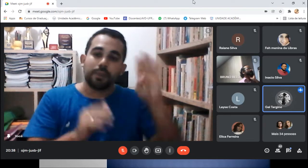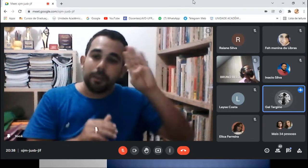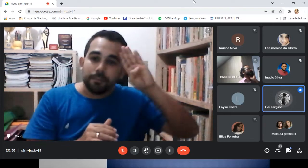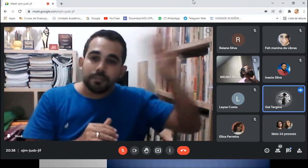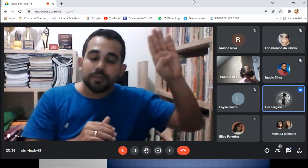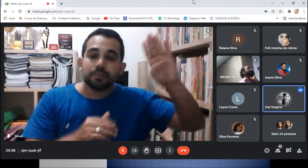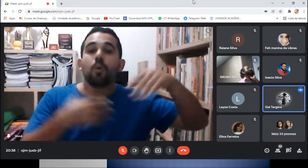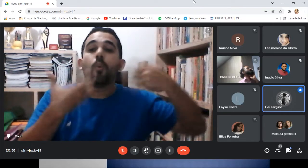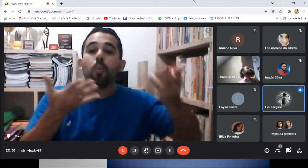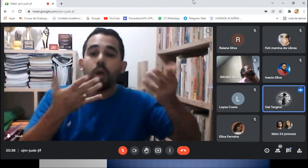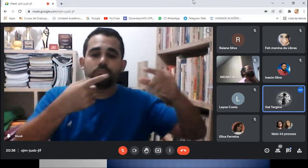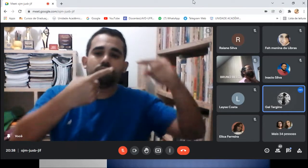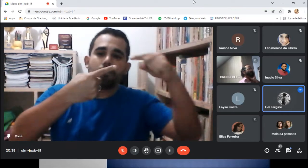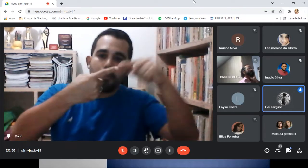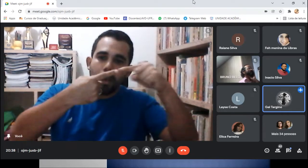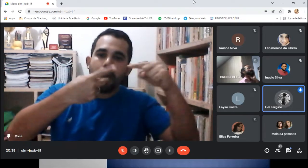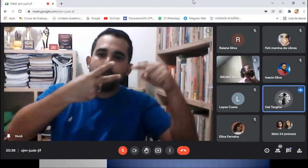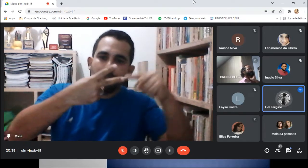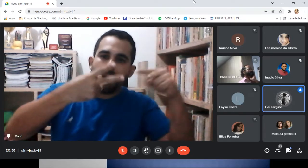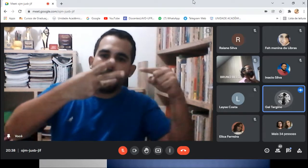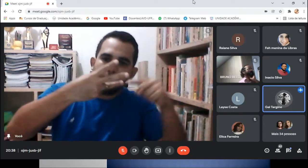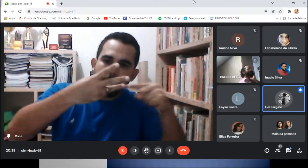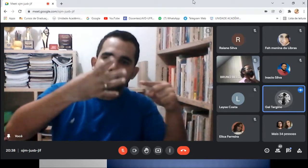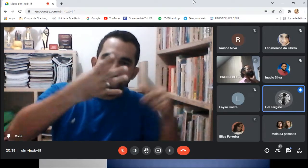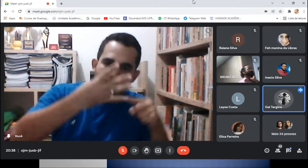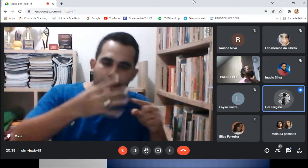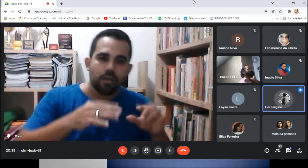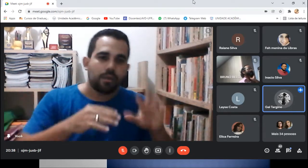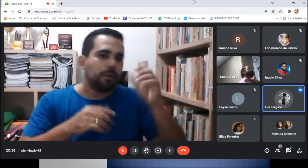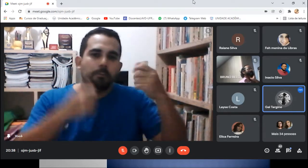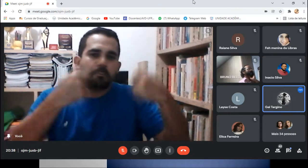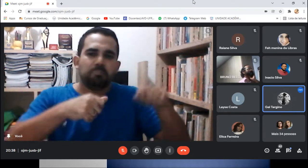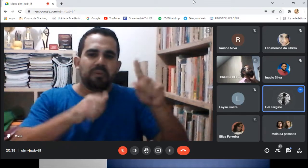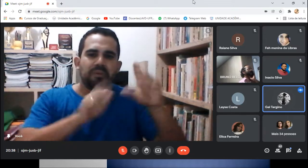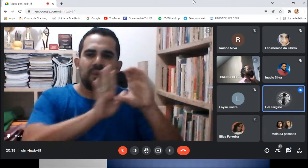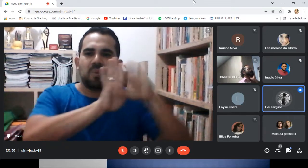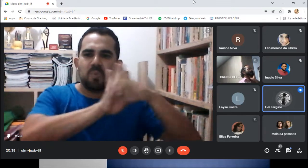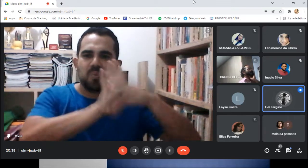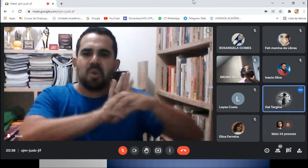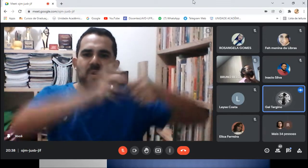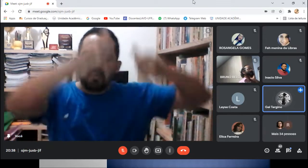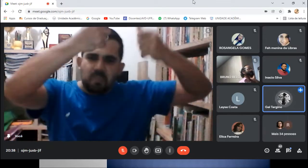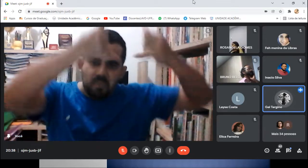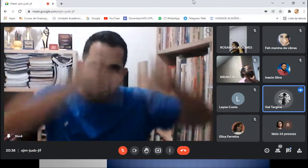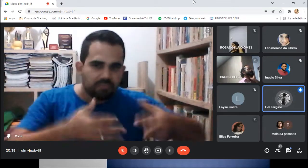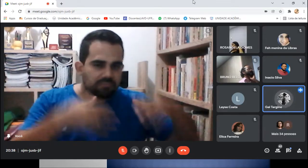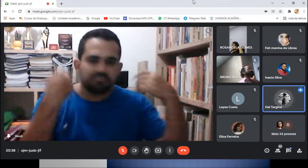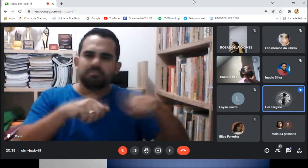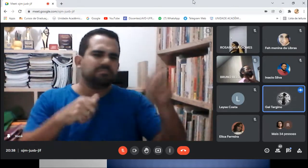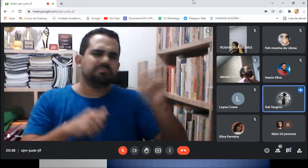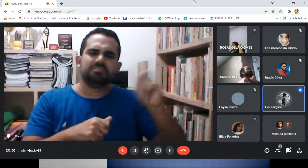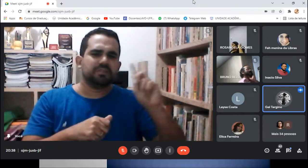detalhando cada um, mas qual é a principal, né? Não precisa a gente